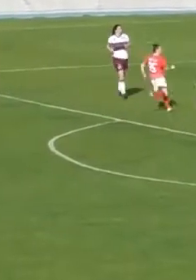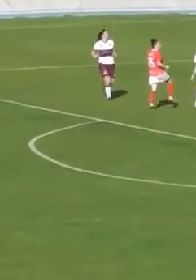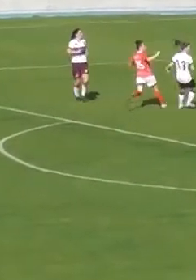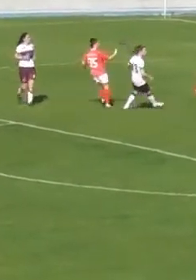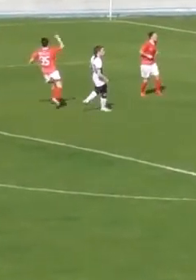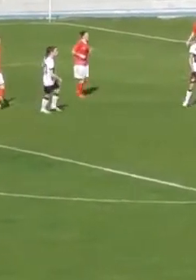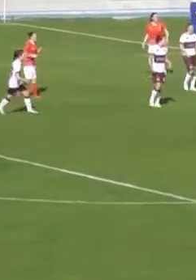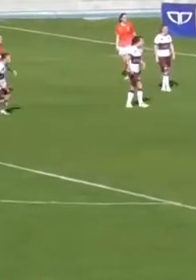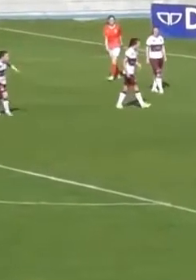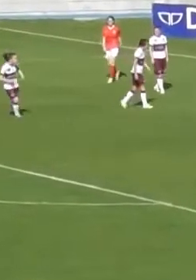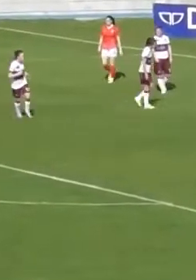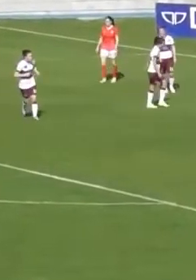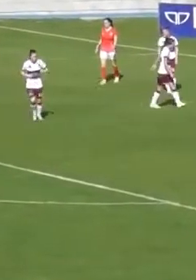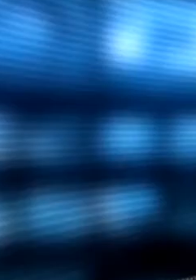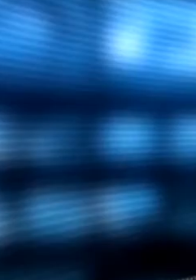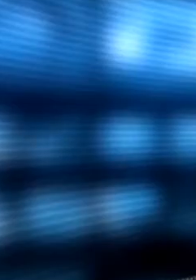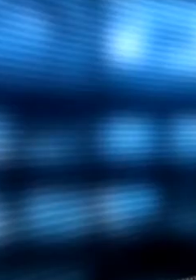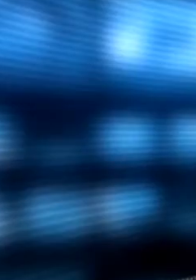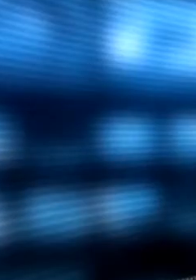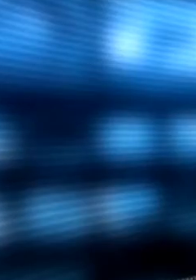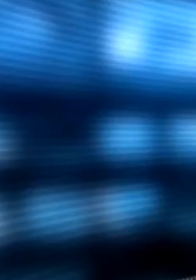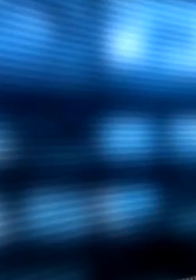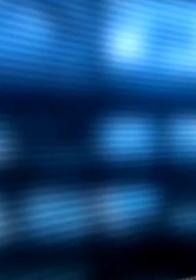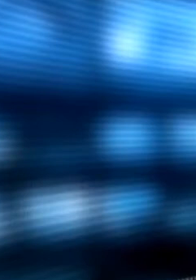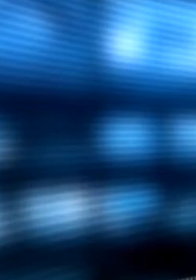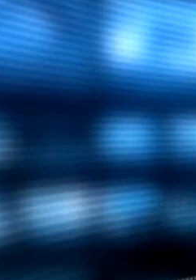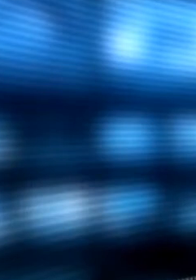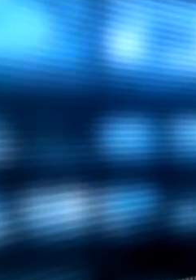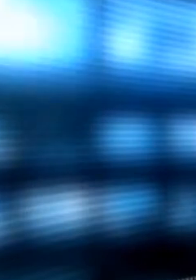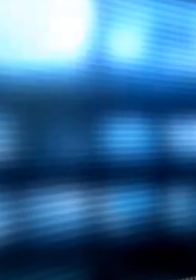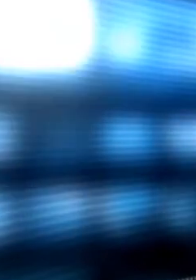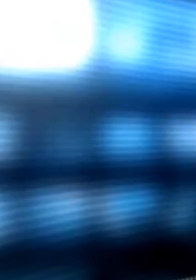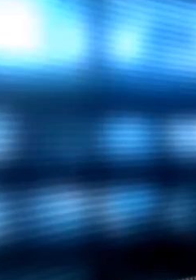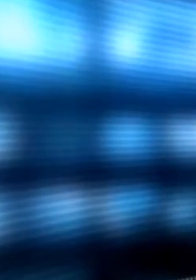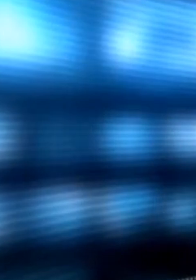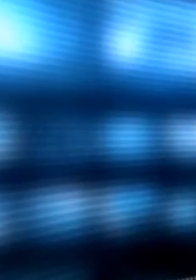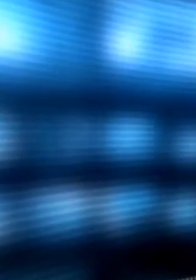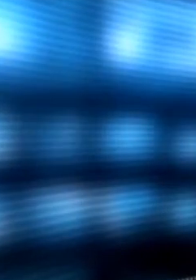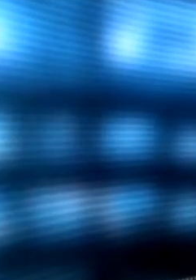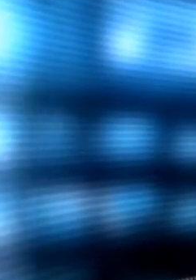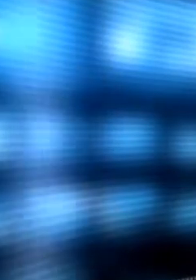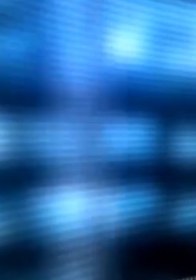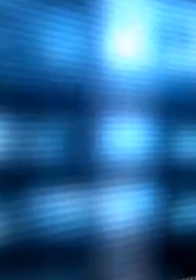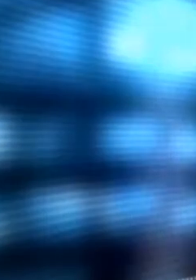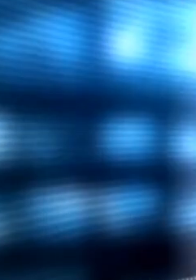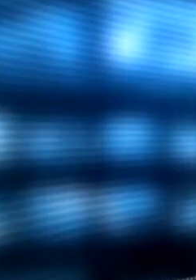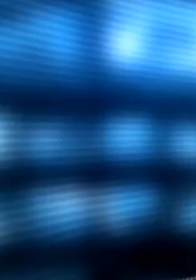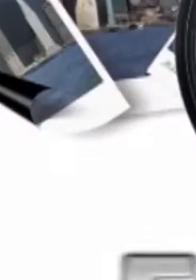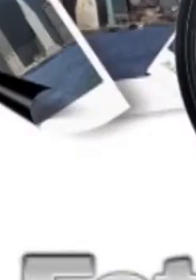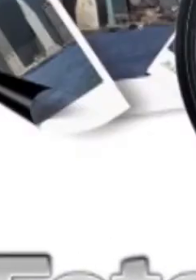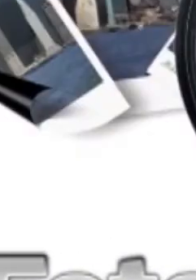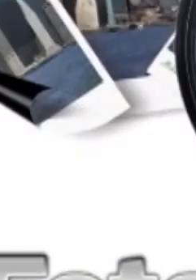però si conclude all'esterno. Gli scatti dal territorio con Vinicio Scortegagna.